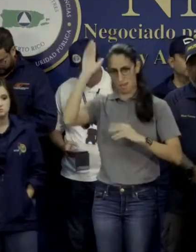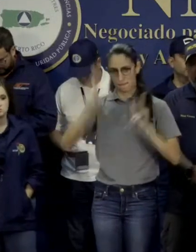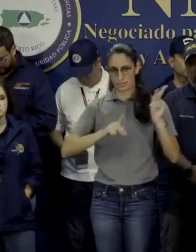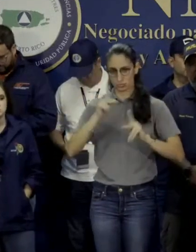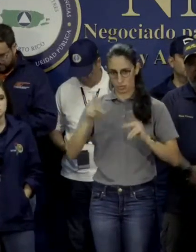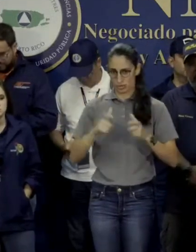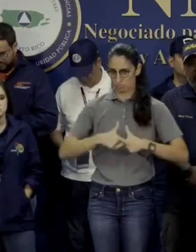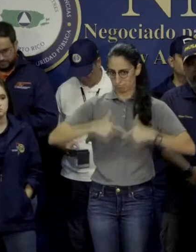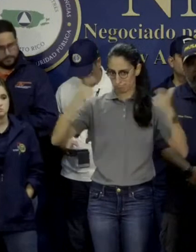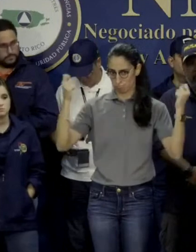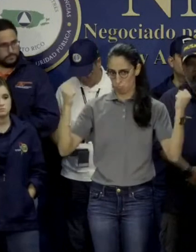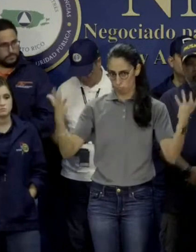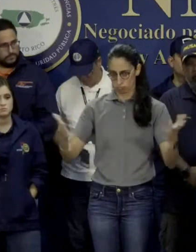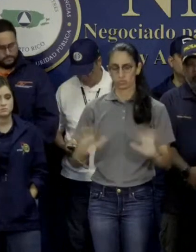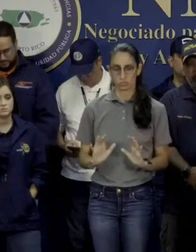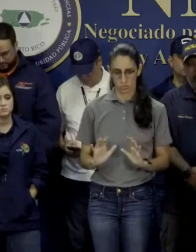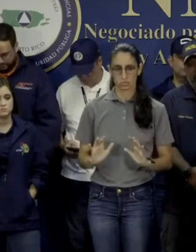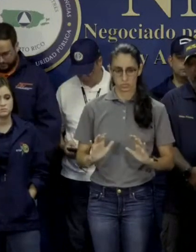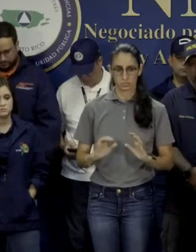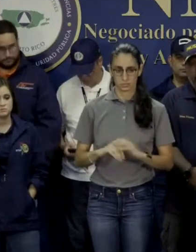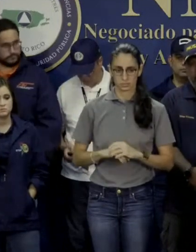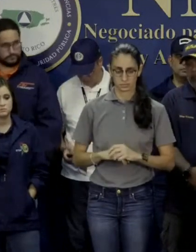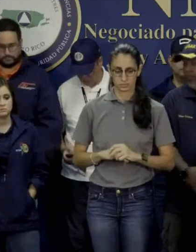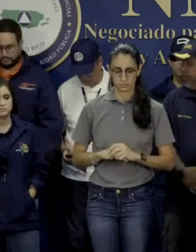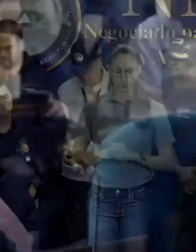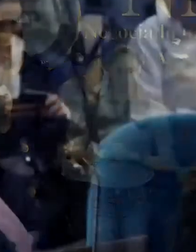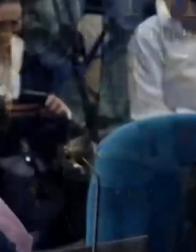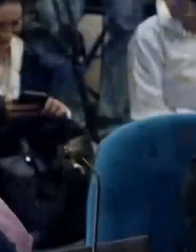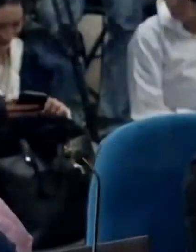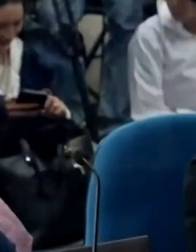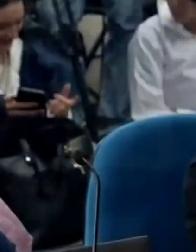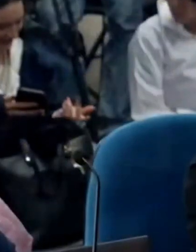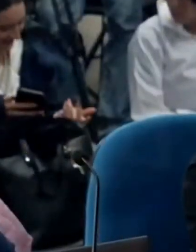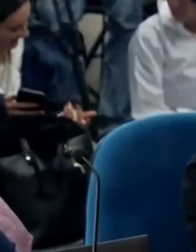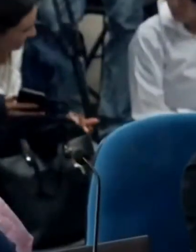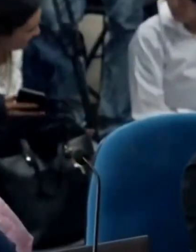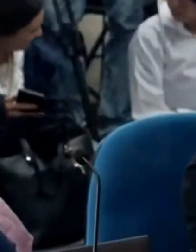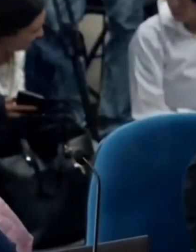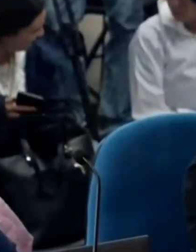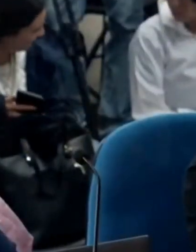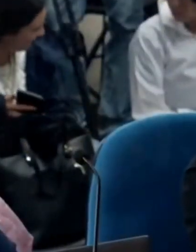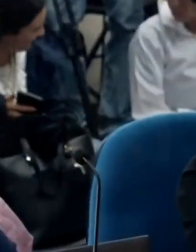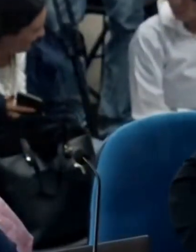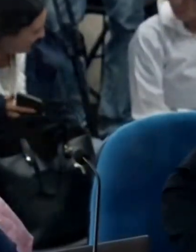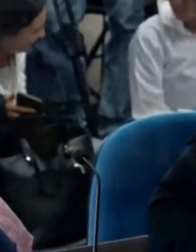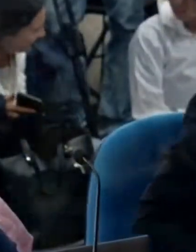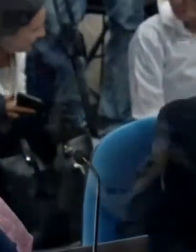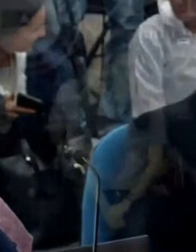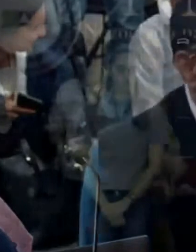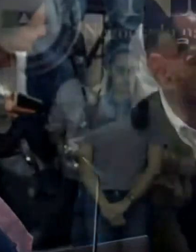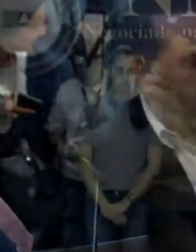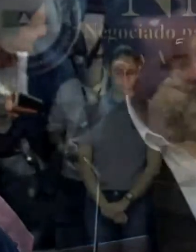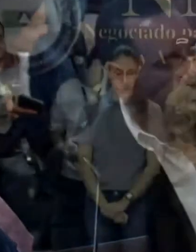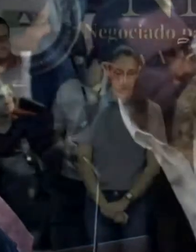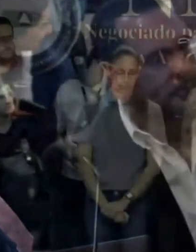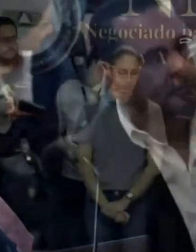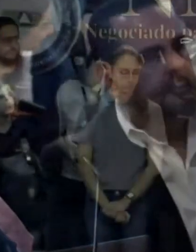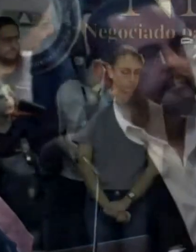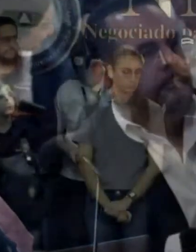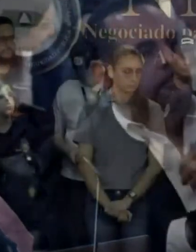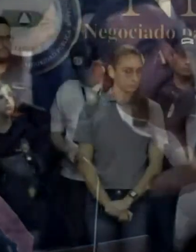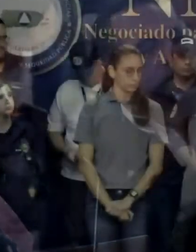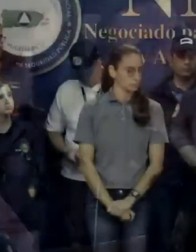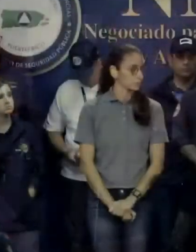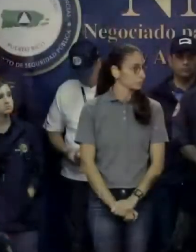una población enorme. Para el tamaño de Puerto Rico general. Sí, pero ¿qué lo provocó? Es lo que también me preocupa. Para que